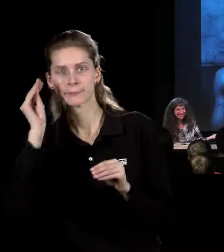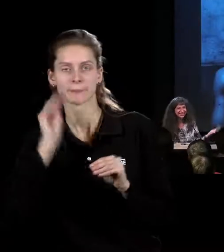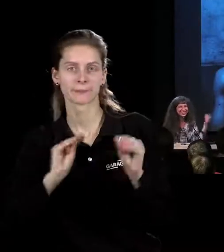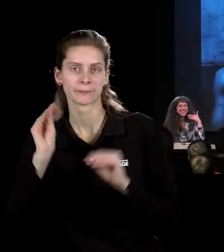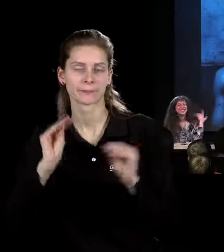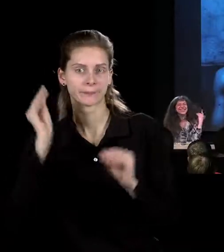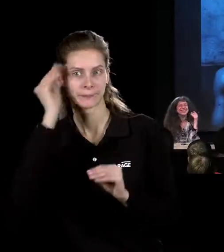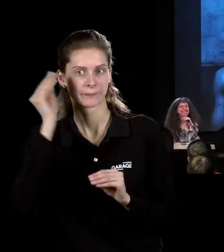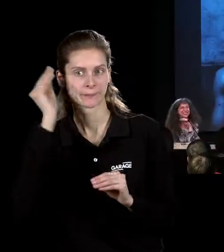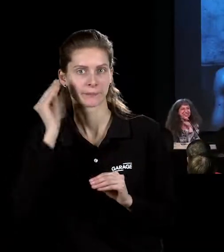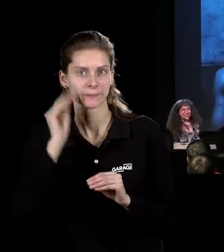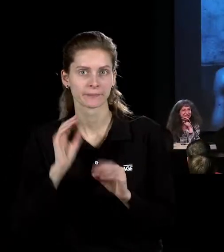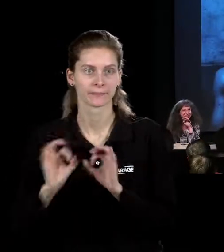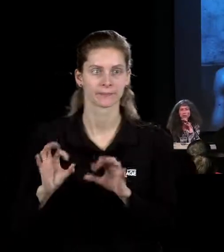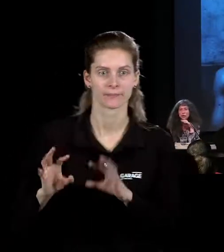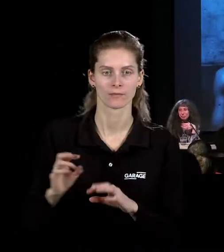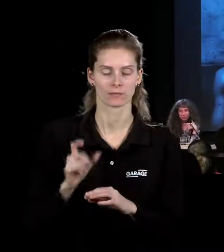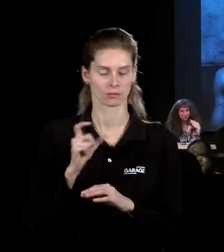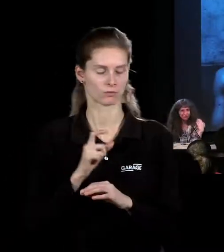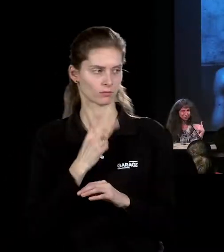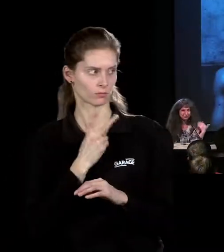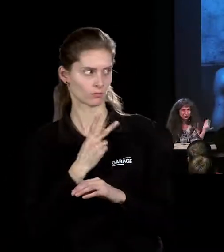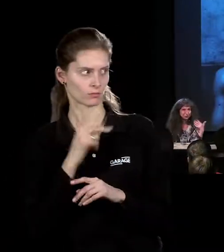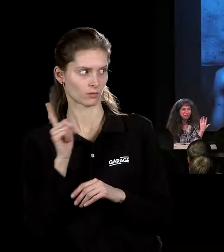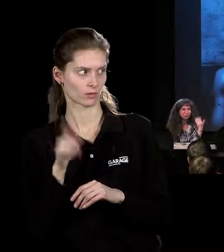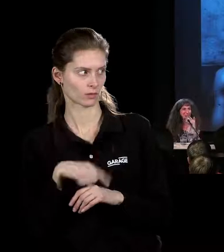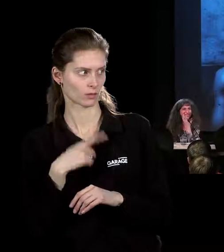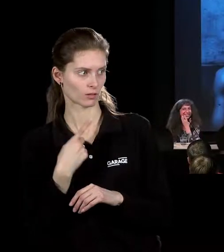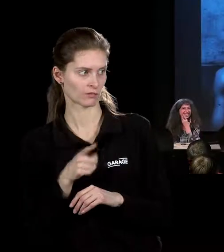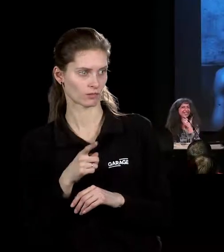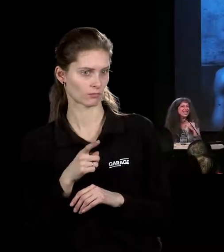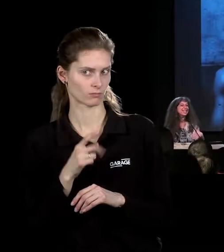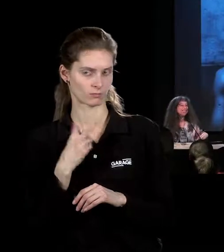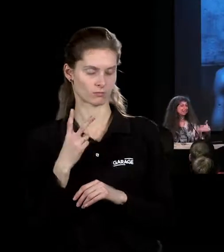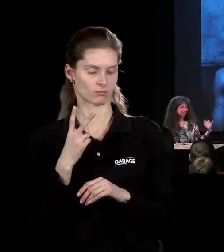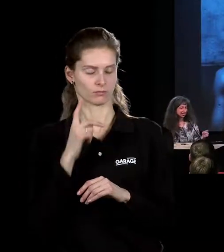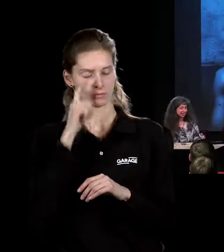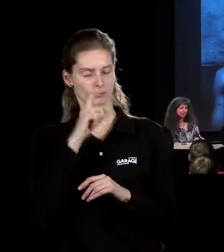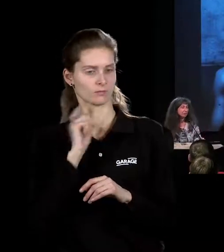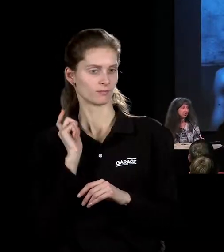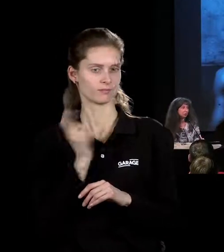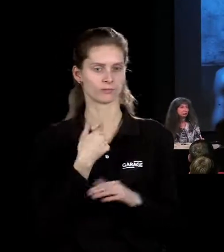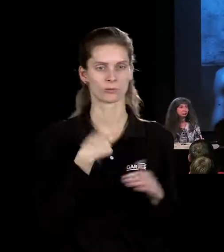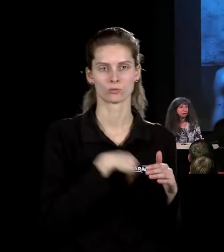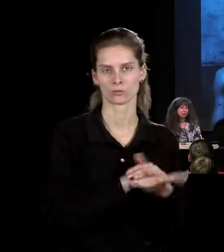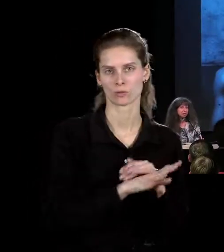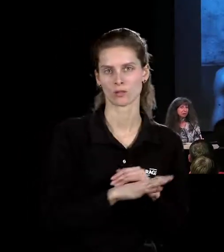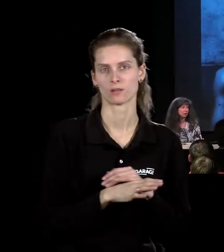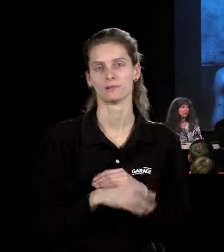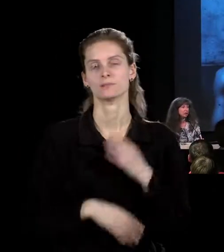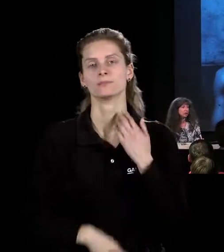замечательное объяснение. Человек, по-моему, ему не очень поверил, но, собственно, ушел во свояси. Вот. И осталась вот эта